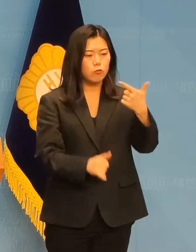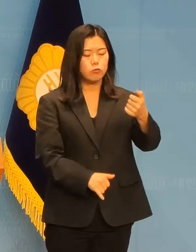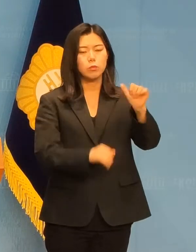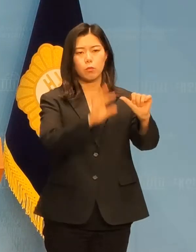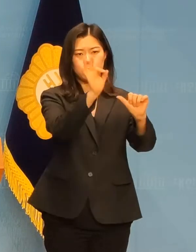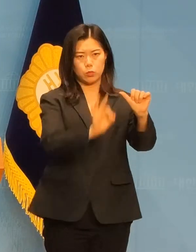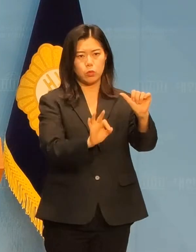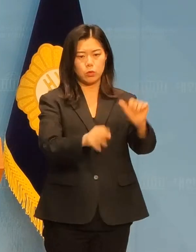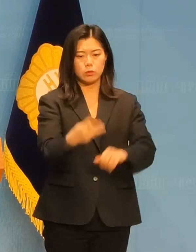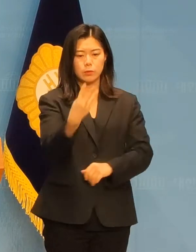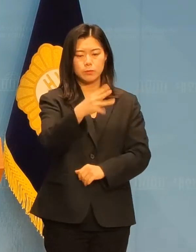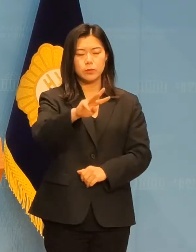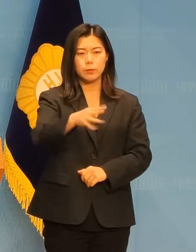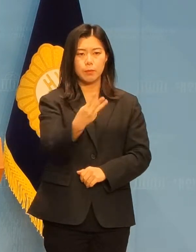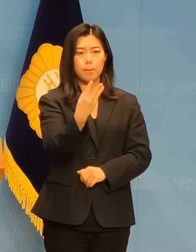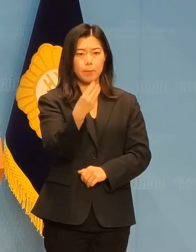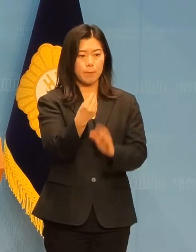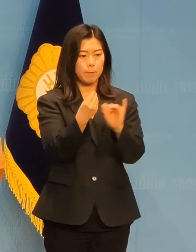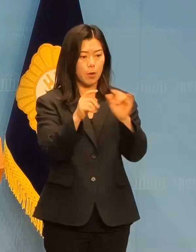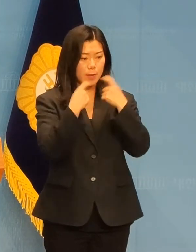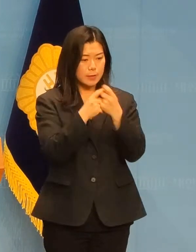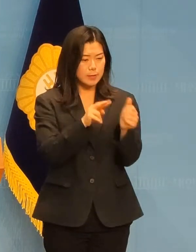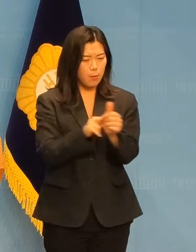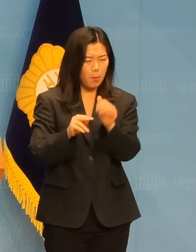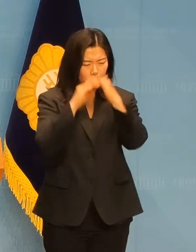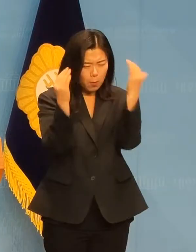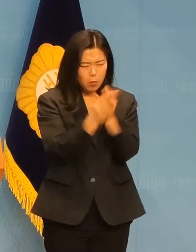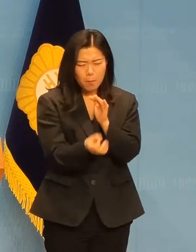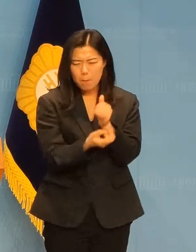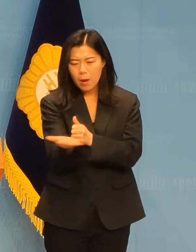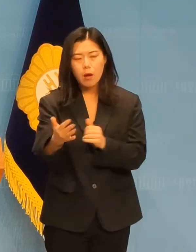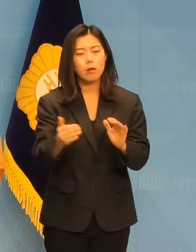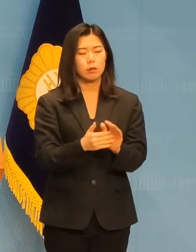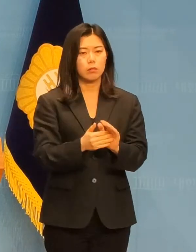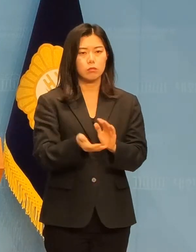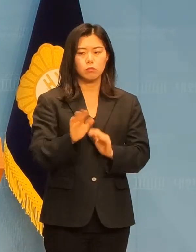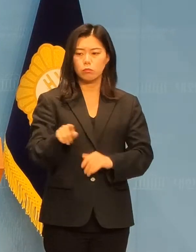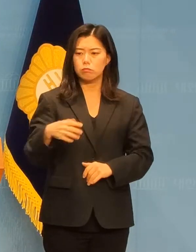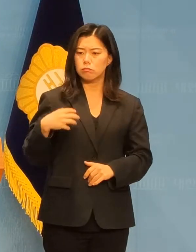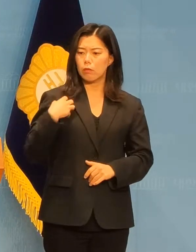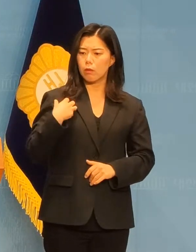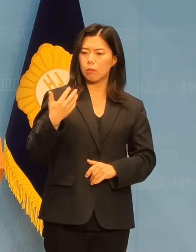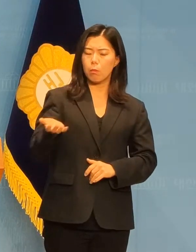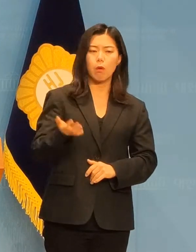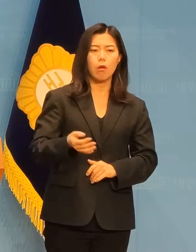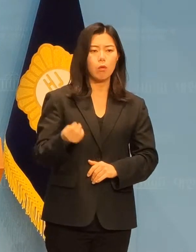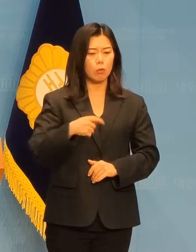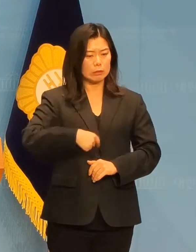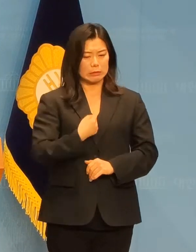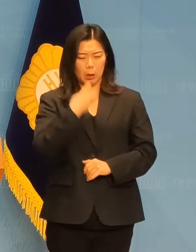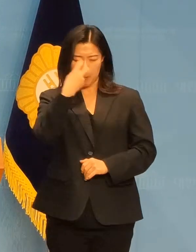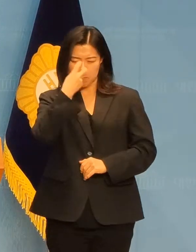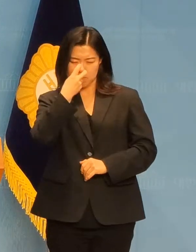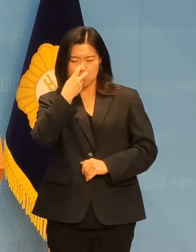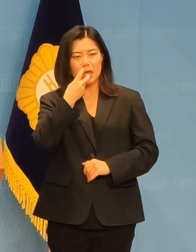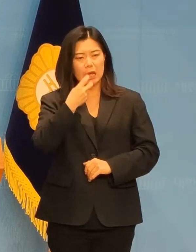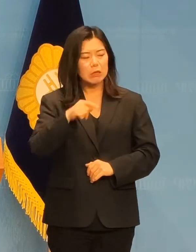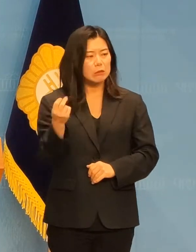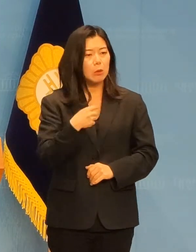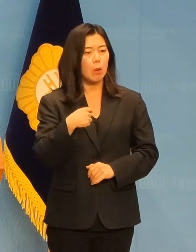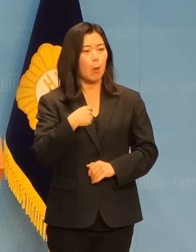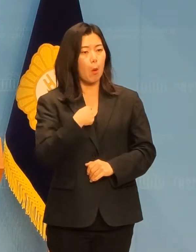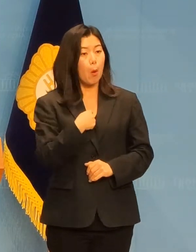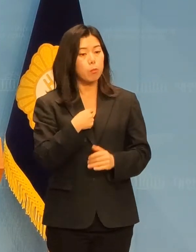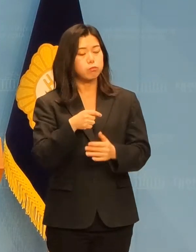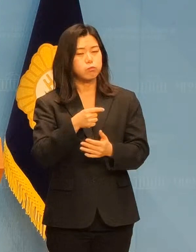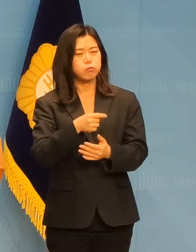65%, 3,300만 명의 개인정보가 유출됐는데 책임은 지지 않고 셀프 조사에 자사제품 끼워